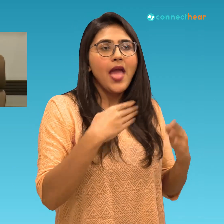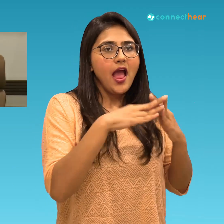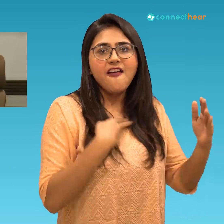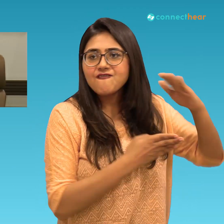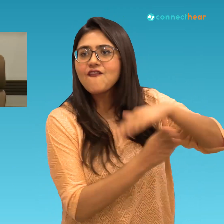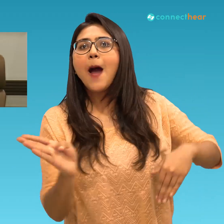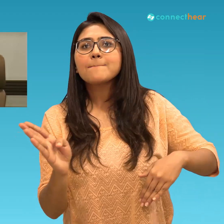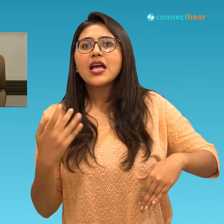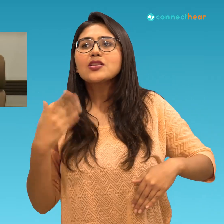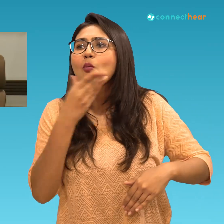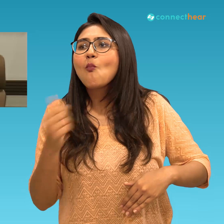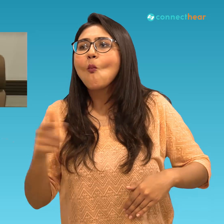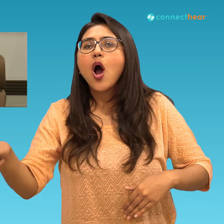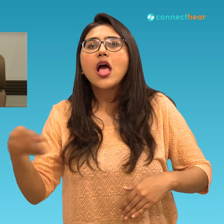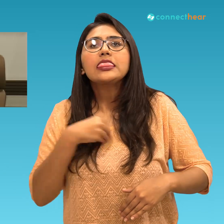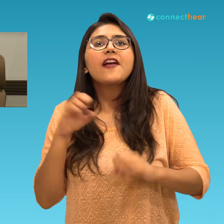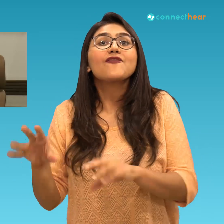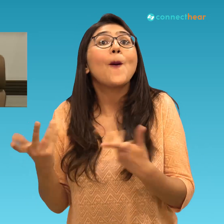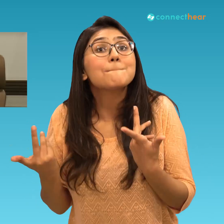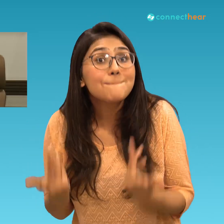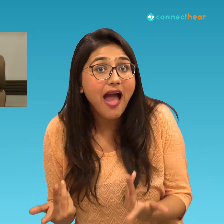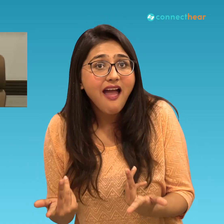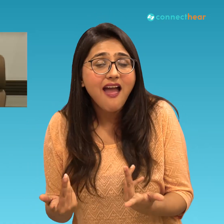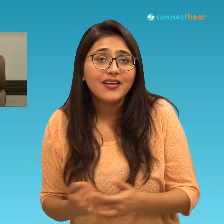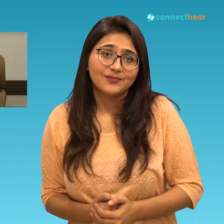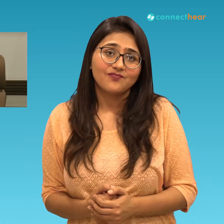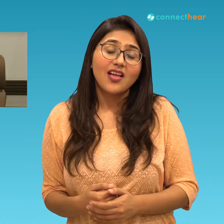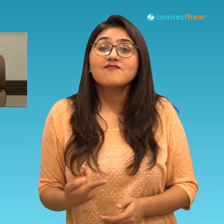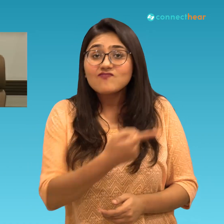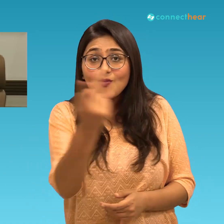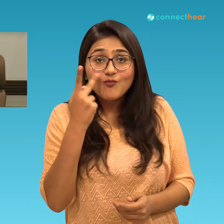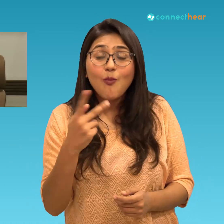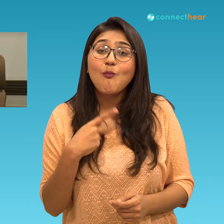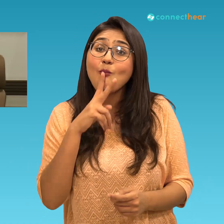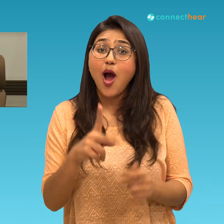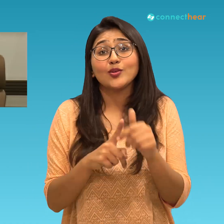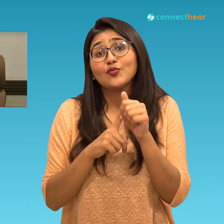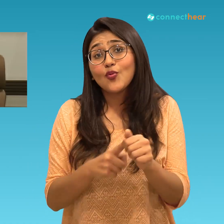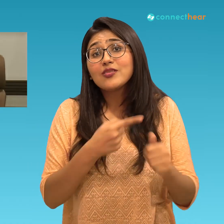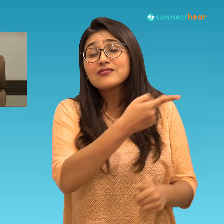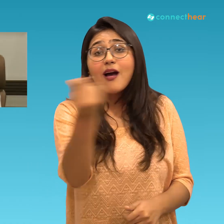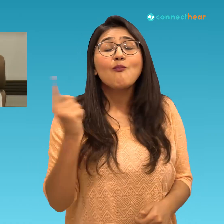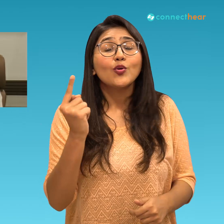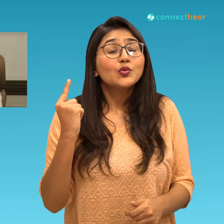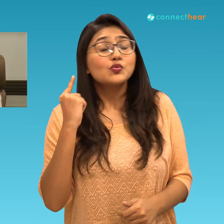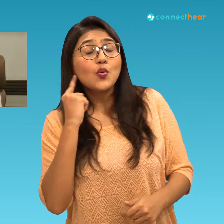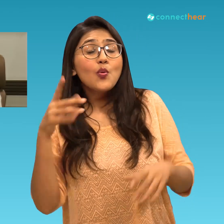तो ये 2-3 बहुत ज़रूरी बातें थी जो आपके सामने रखनी थी। एक जो